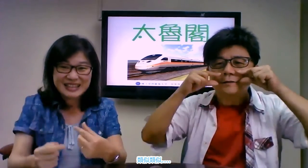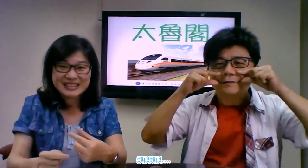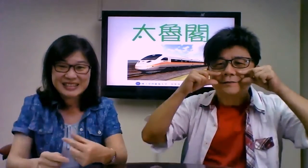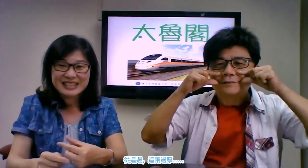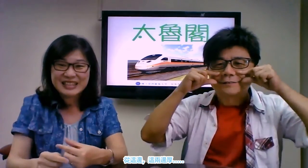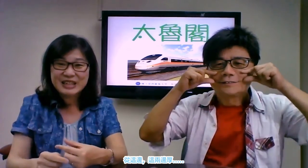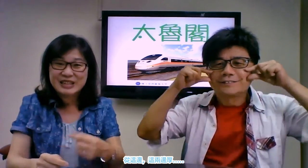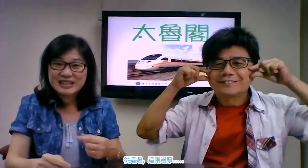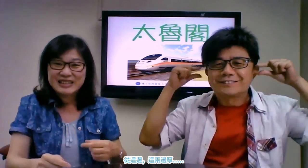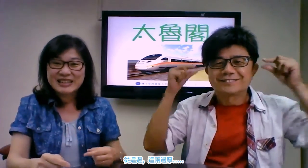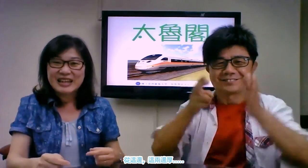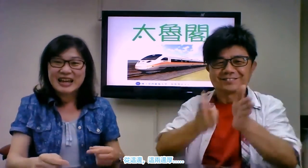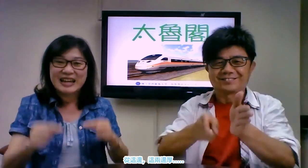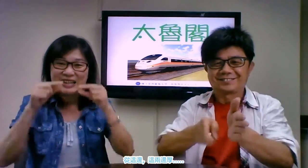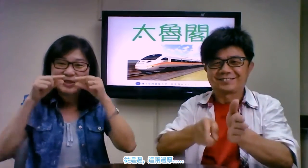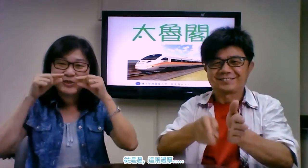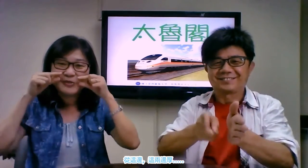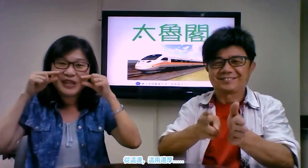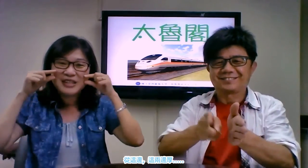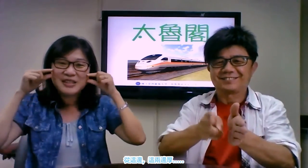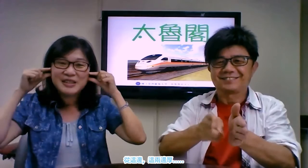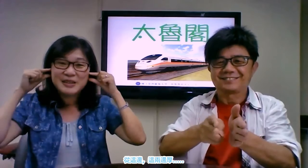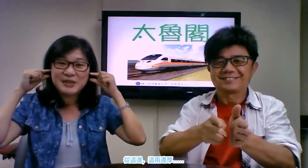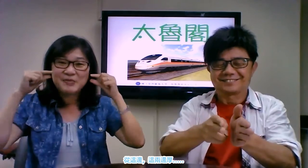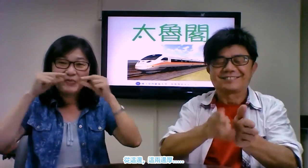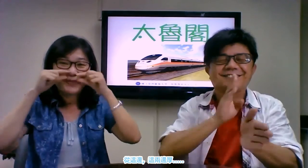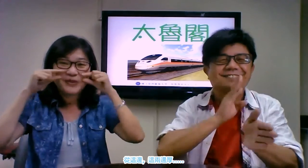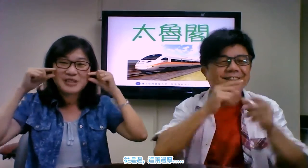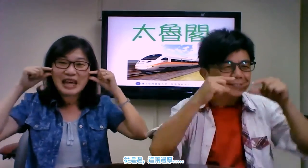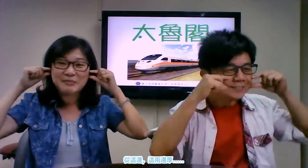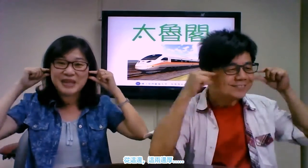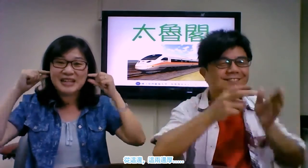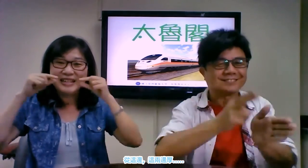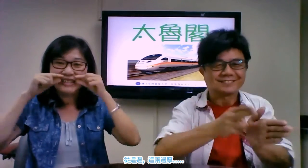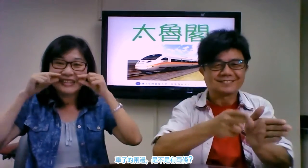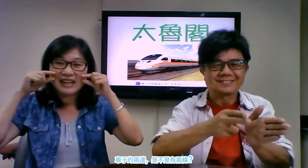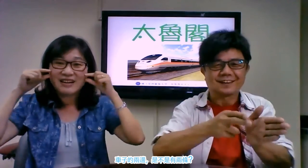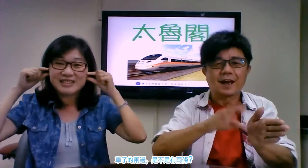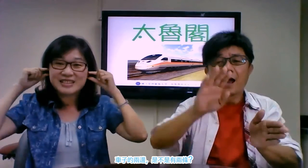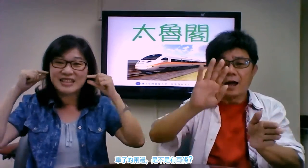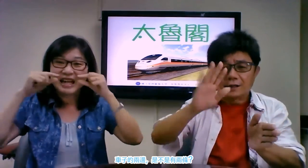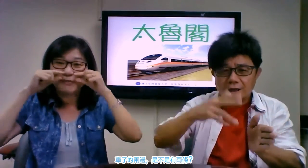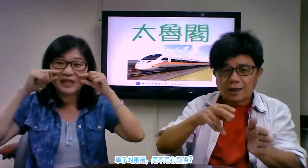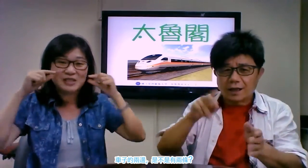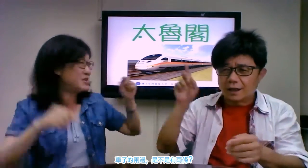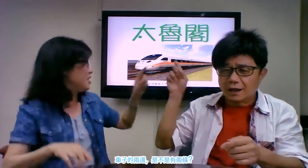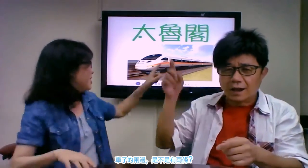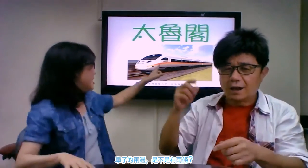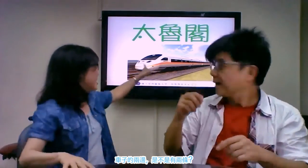类似，哎，从这边，这两边，哦，车子的两边是不是有两